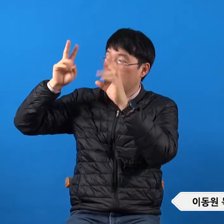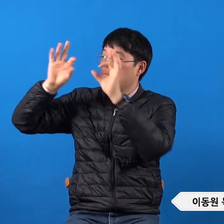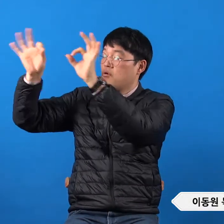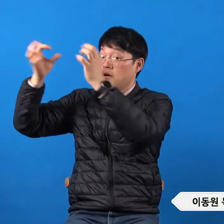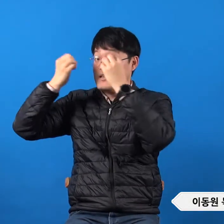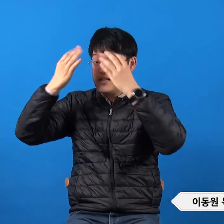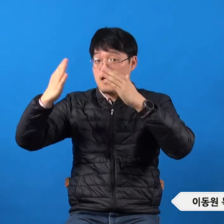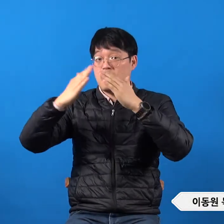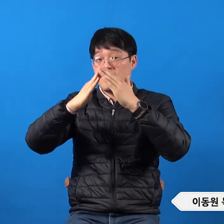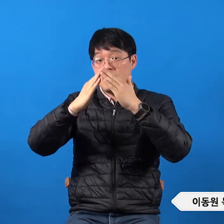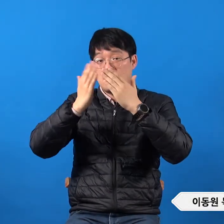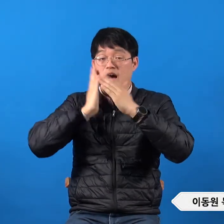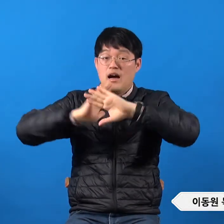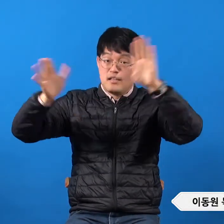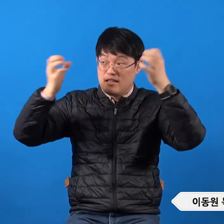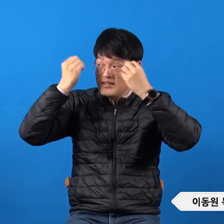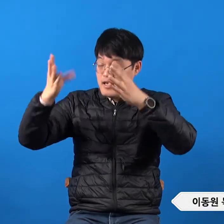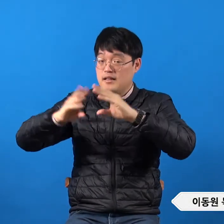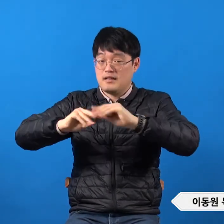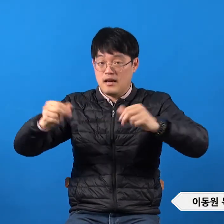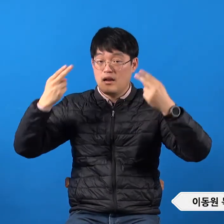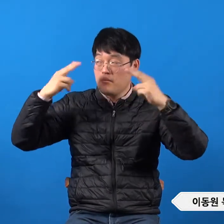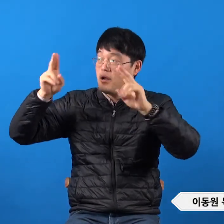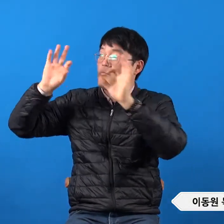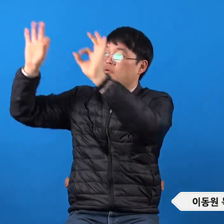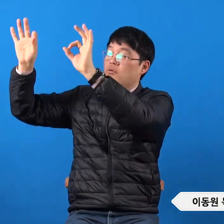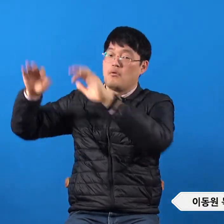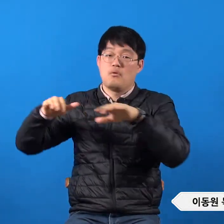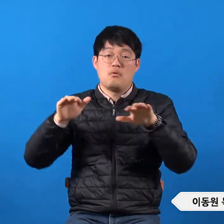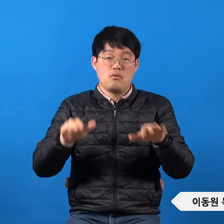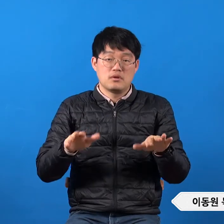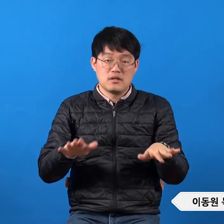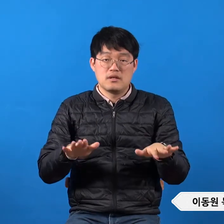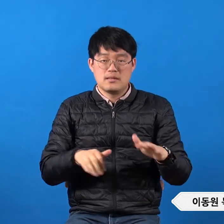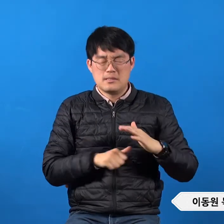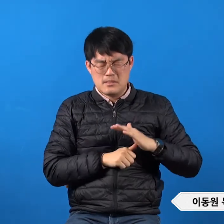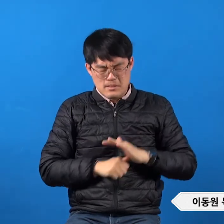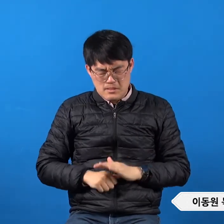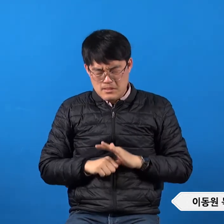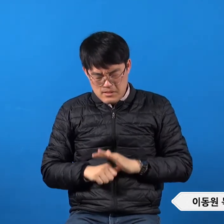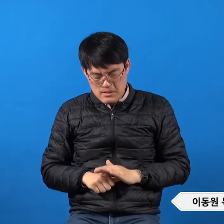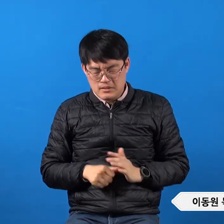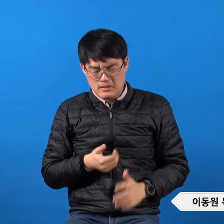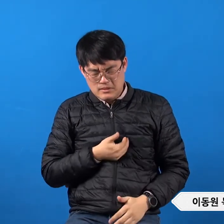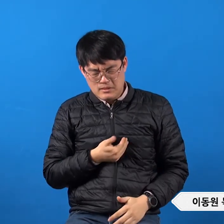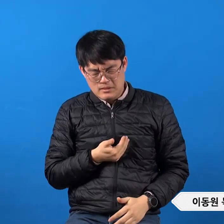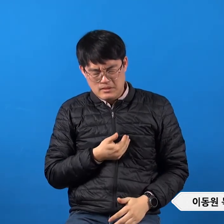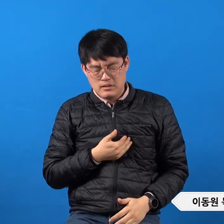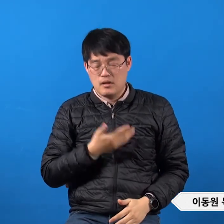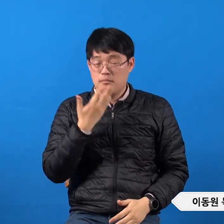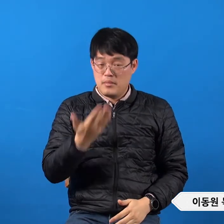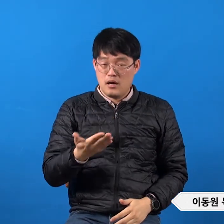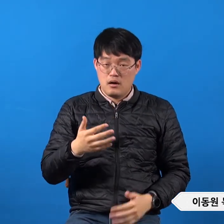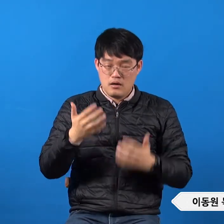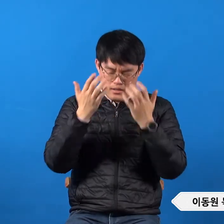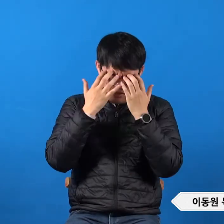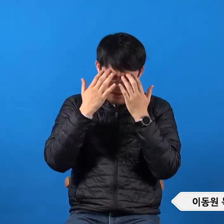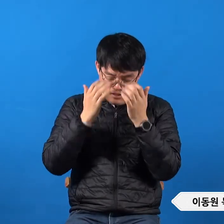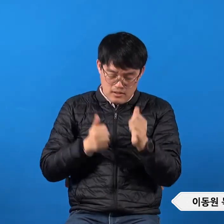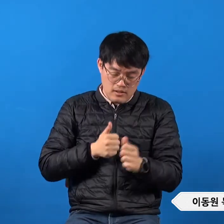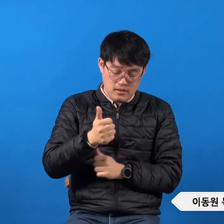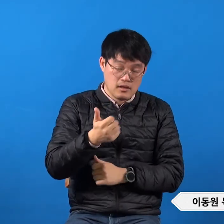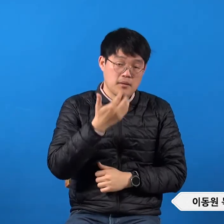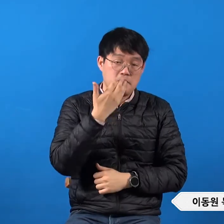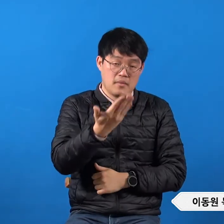바라보면서, 새하늘 새 땅을 바라보면서 오늘을 견딜 수 있어야 합니다. 오늘의 고난을 이길 수가